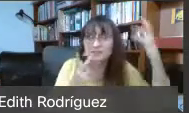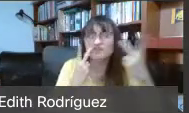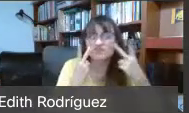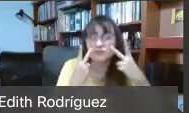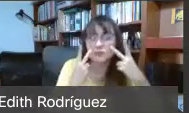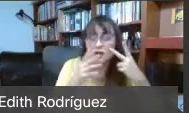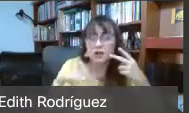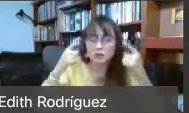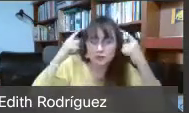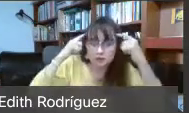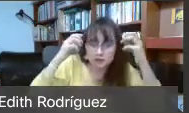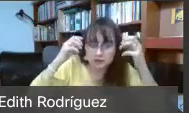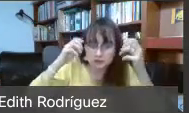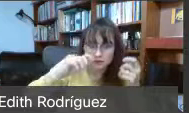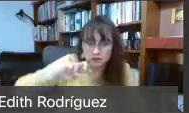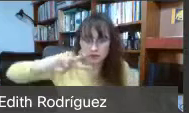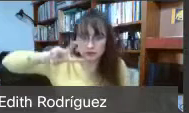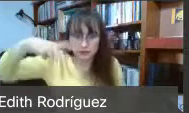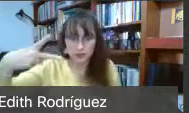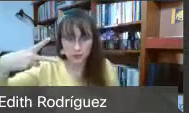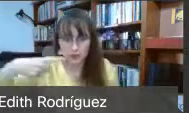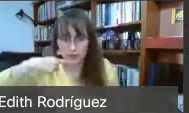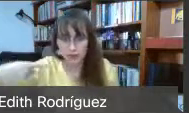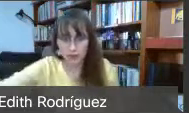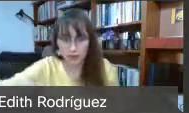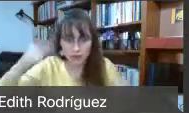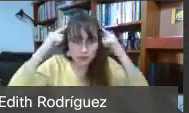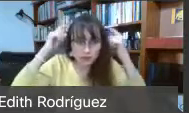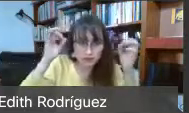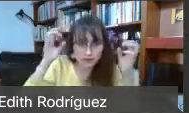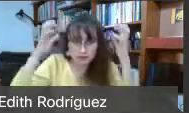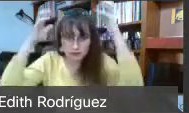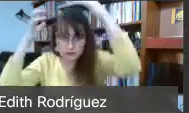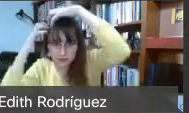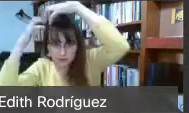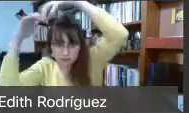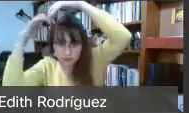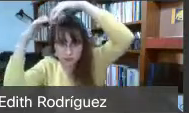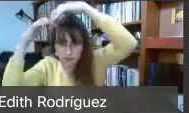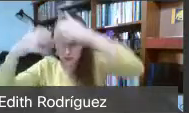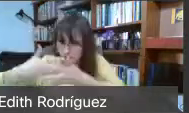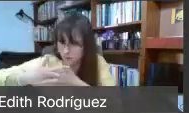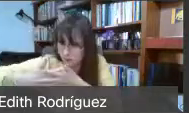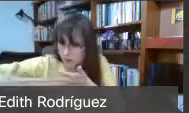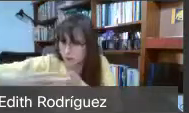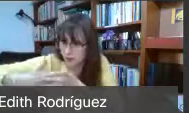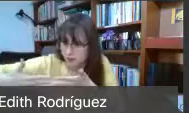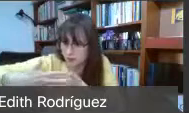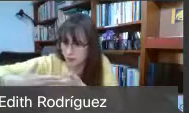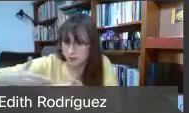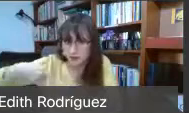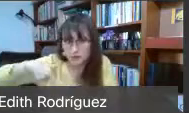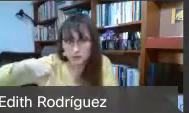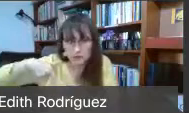está activando mis esquemas mentales desde lo visual para que yo pueda luego entender una segunda lengua. Para que